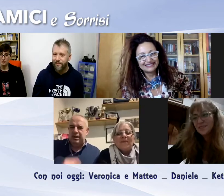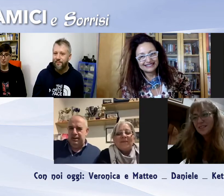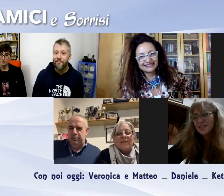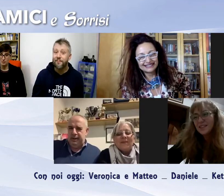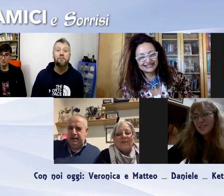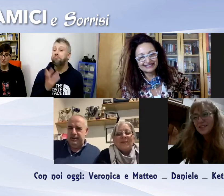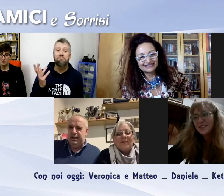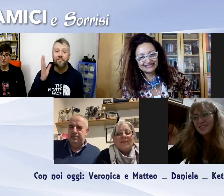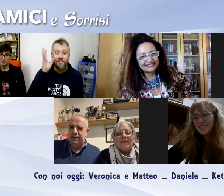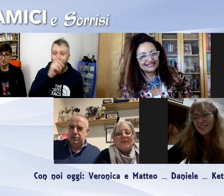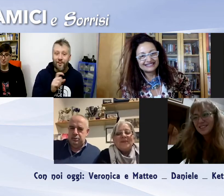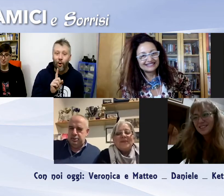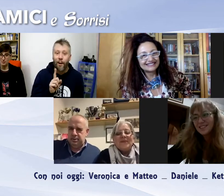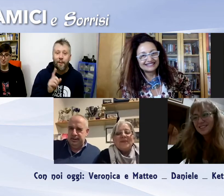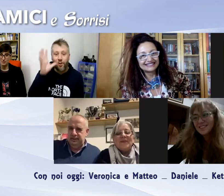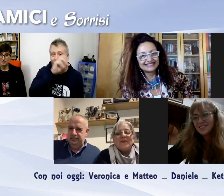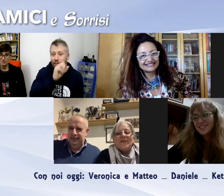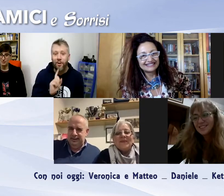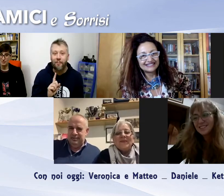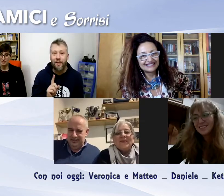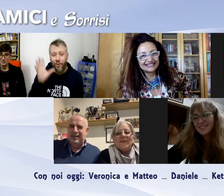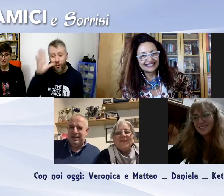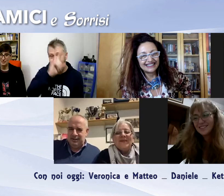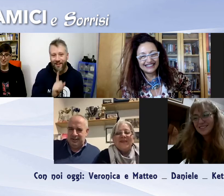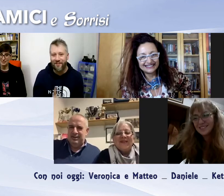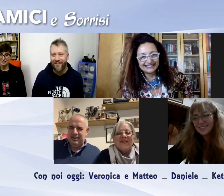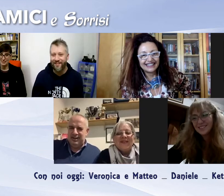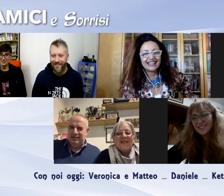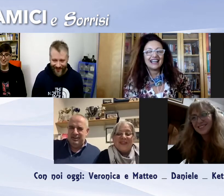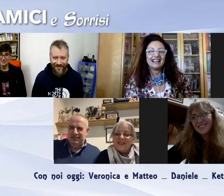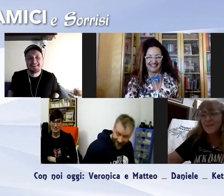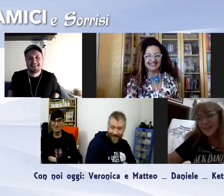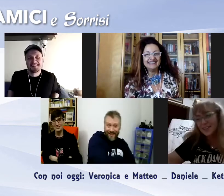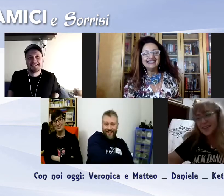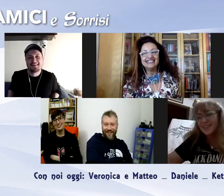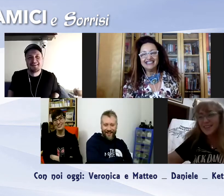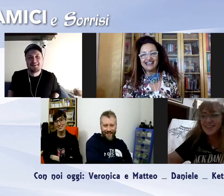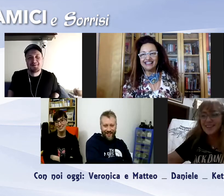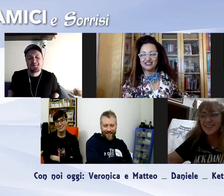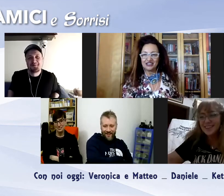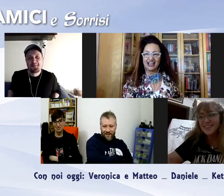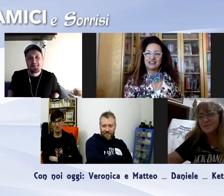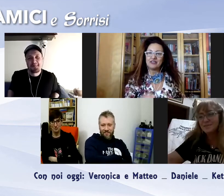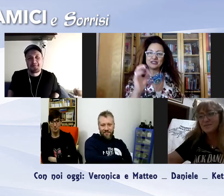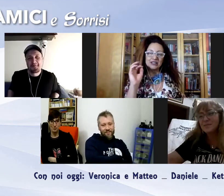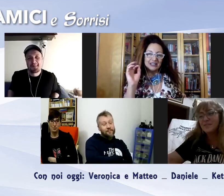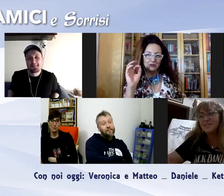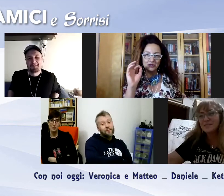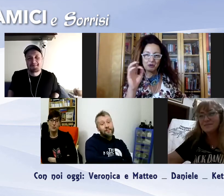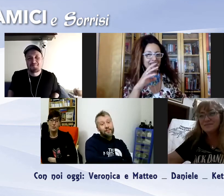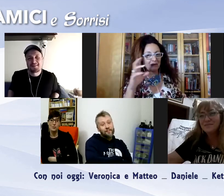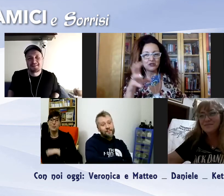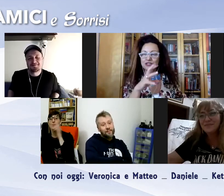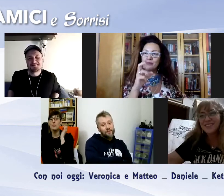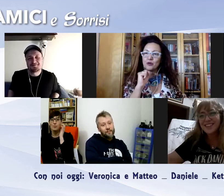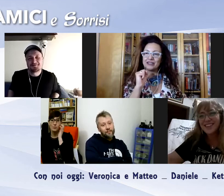fischiano, guardano per aria, cambiano discorso. Non capisco. Esatto. Allora, visto che siamo tutti